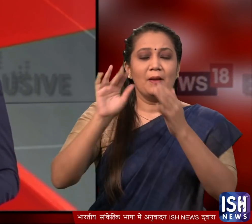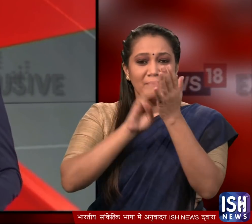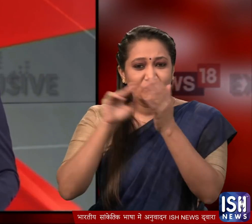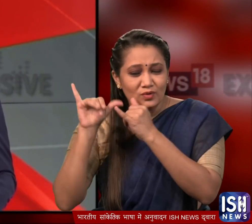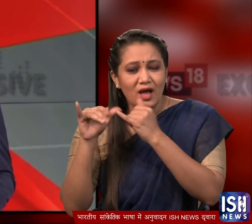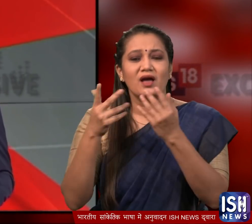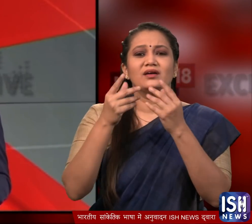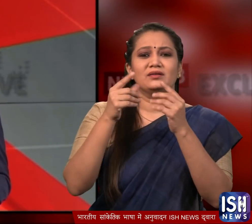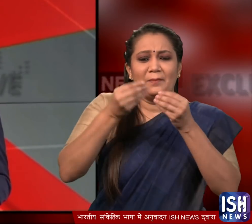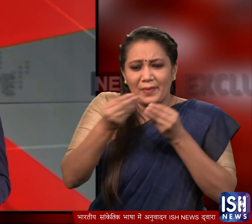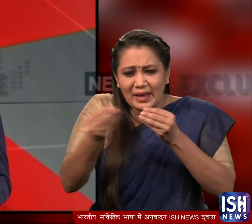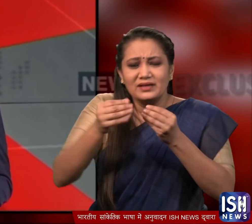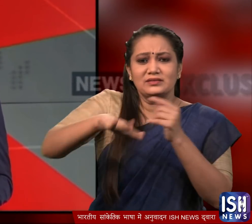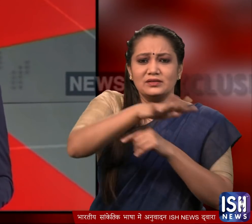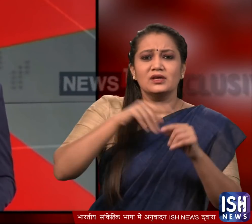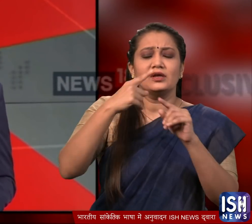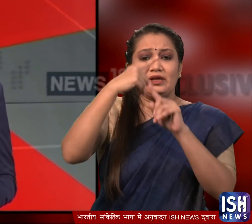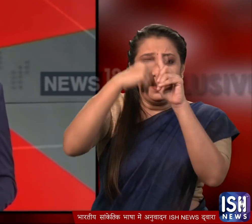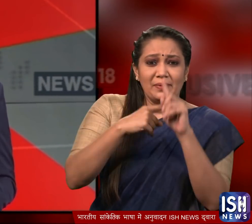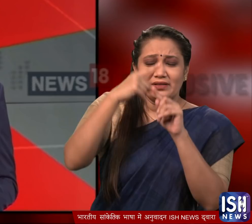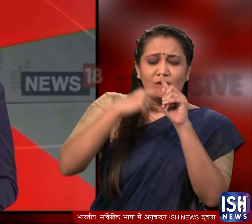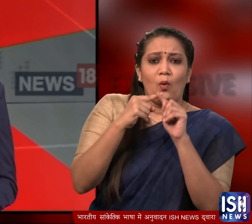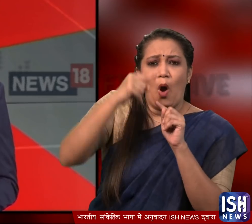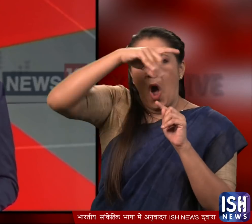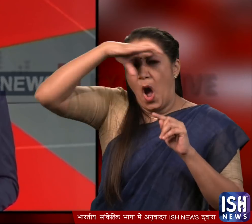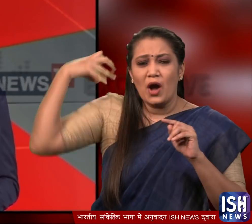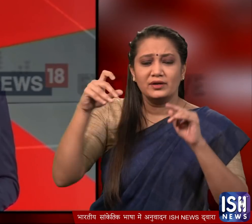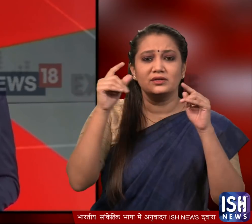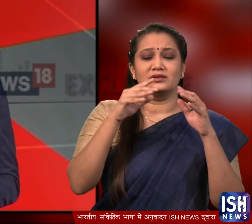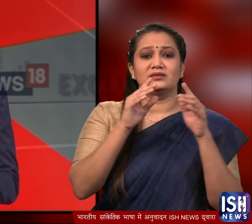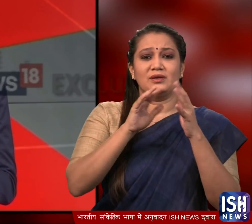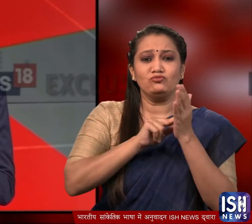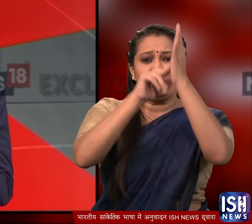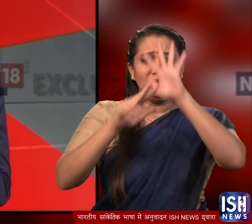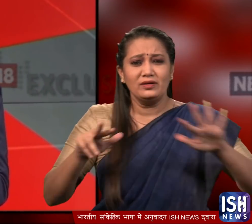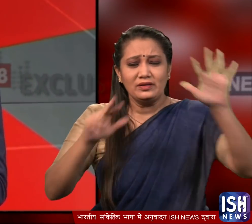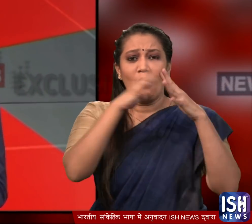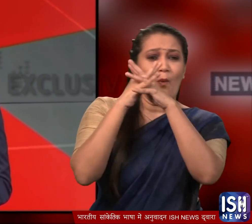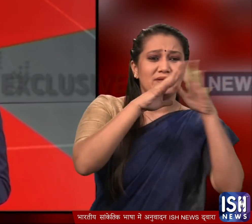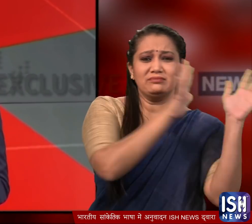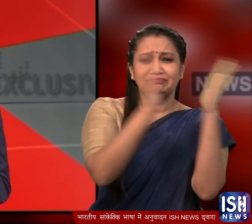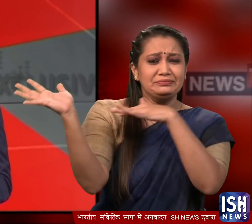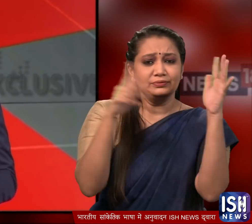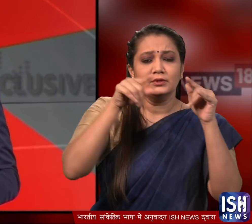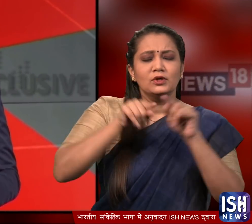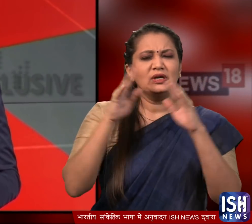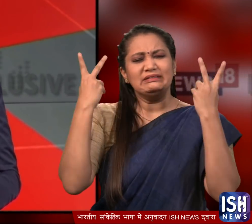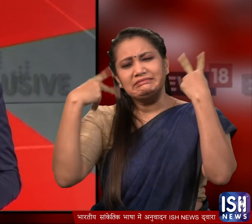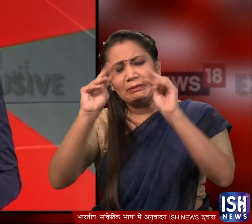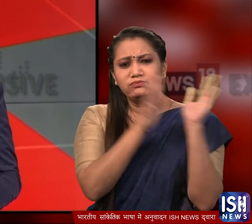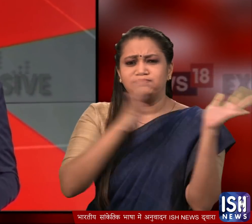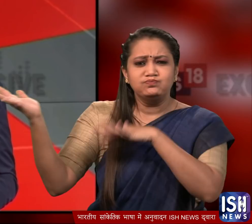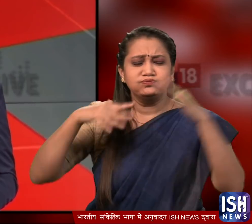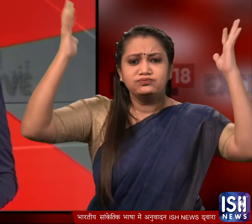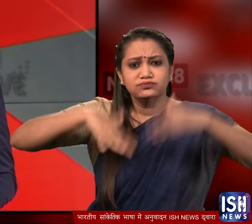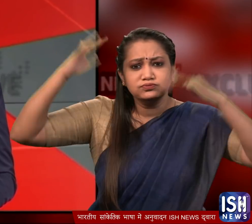उसके आसपास पिछले कुछ दिनों से तापमान सामान्य से ज्यादा था। ऐसे में जब उत्तर भारत में वेस्टर्न डिस्टर्बेंस सक्रिय हुआ तो वहां तेज आंधी के